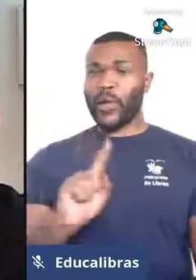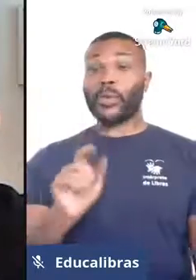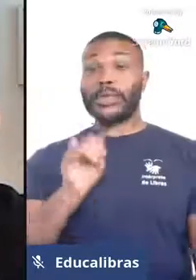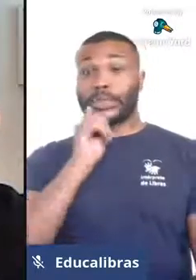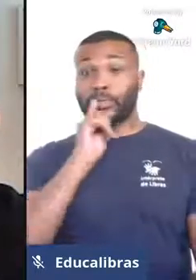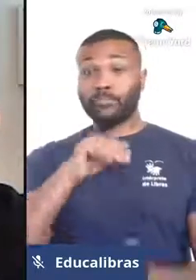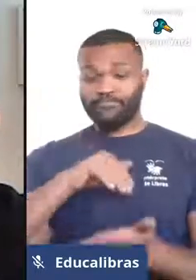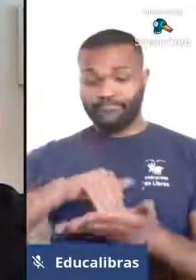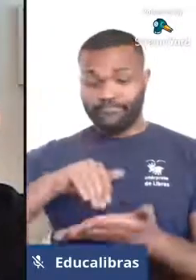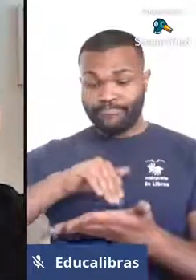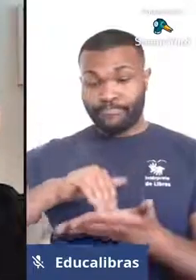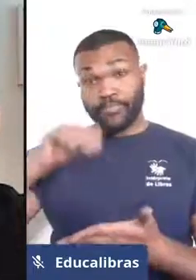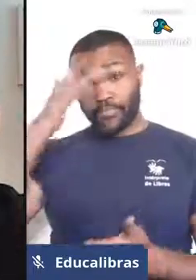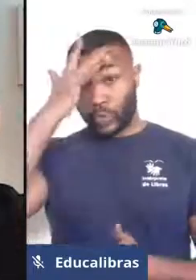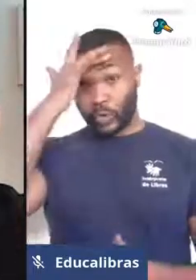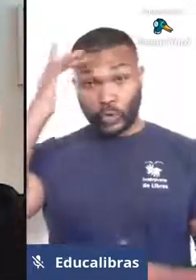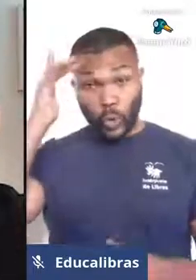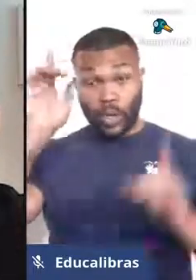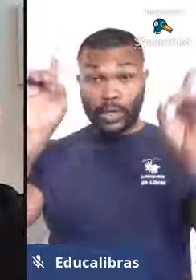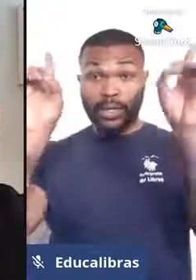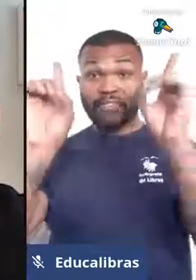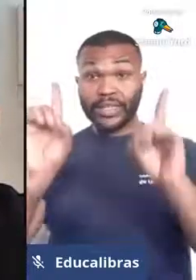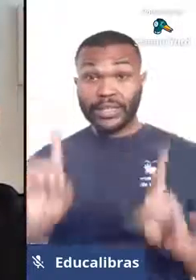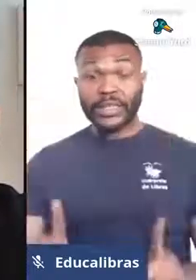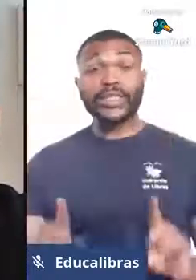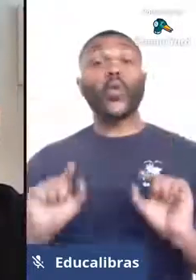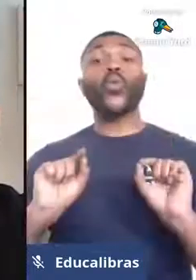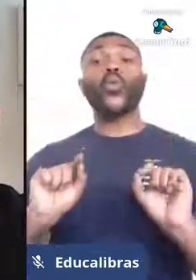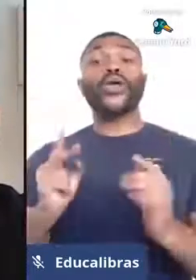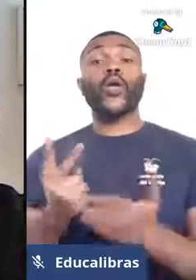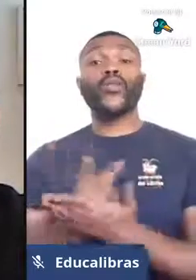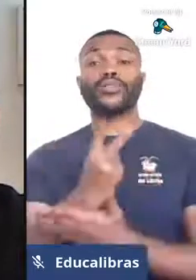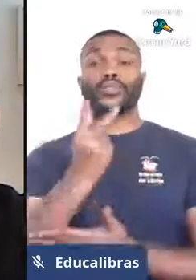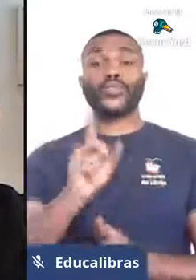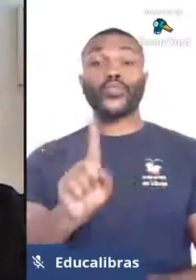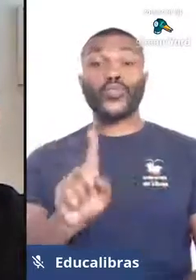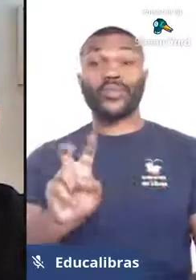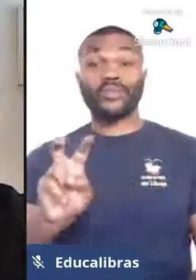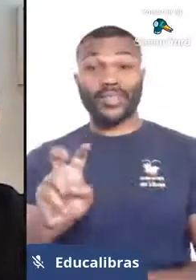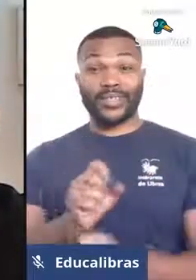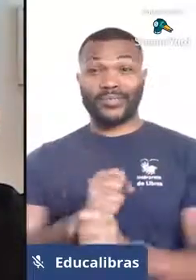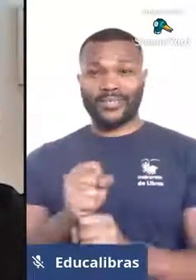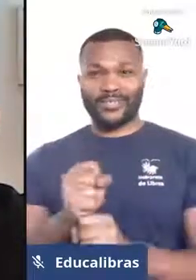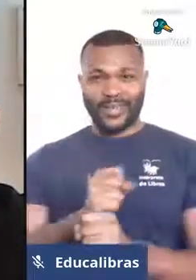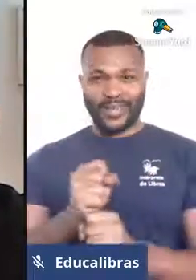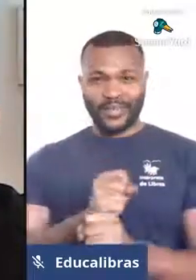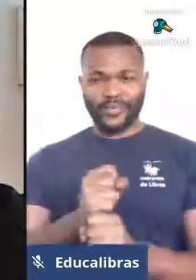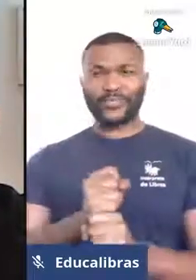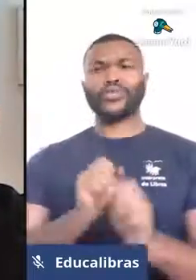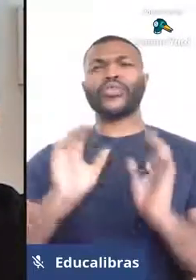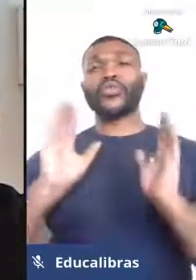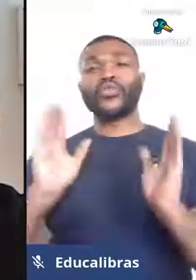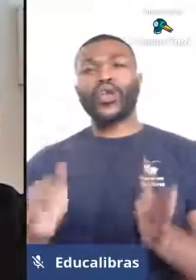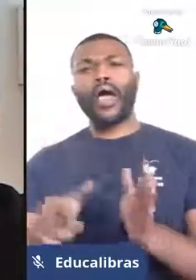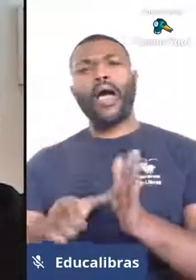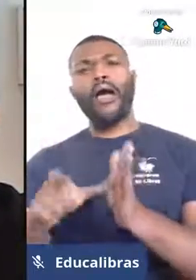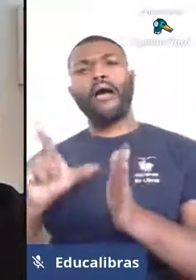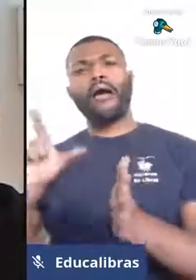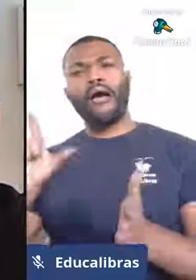Deficiência fez 15 anos. Então, nós íamos fazer um